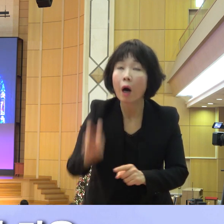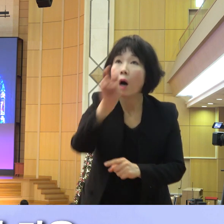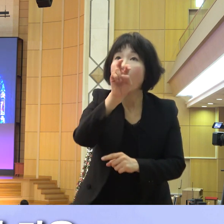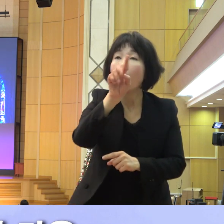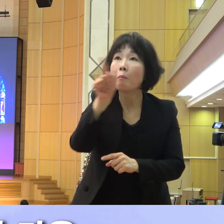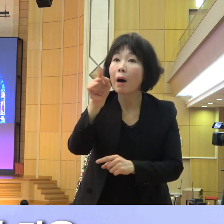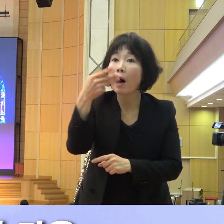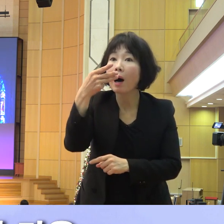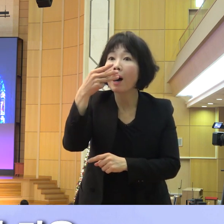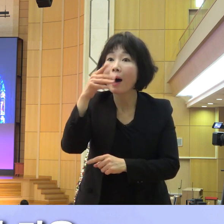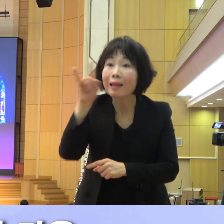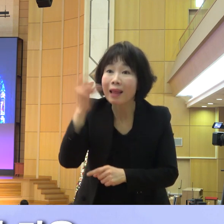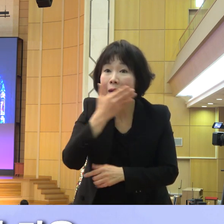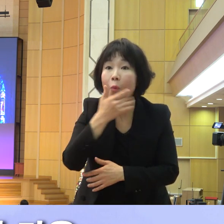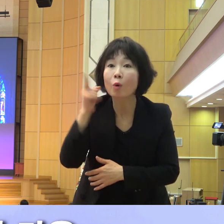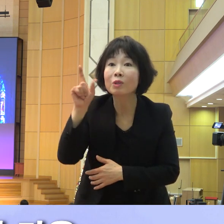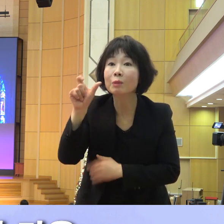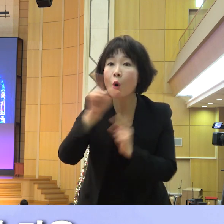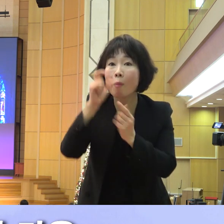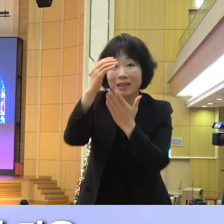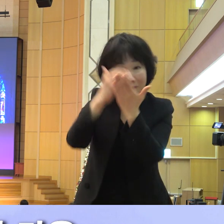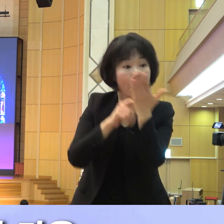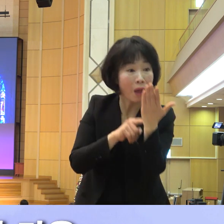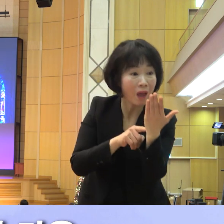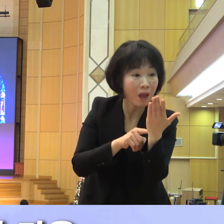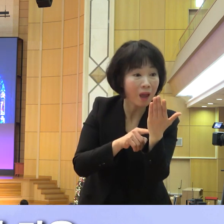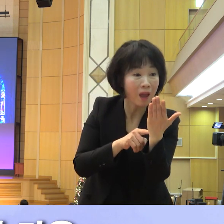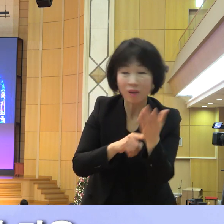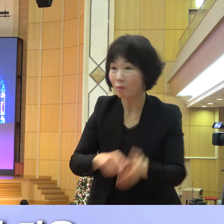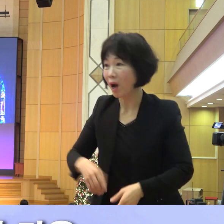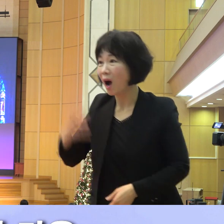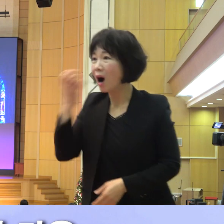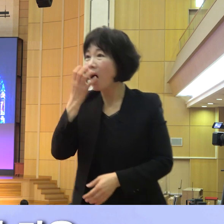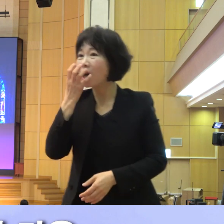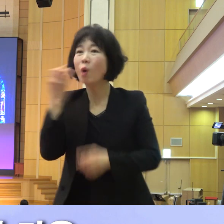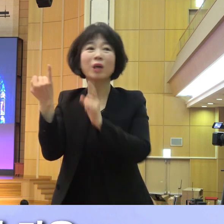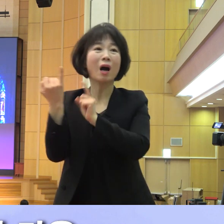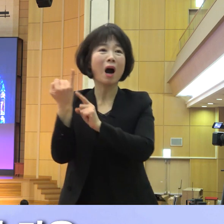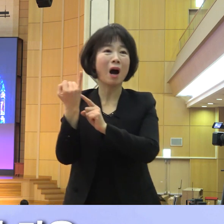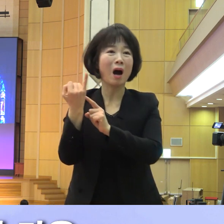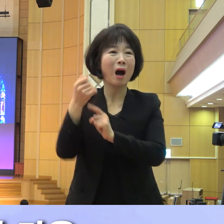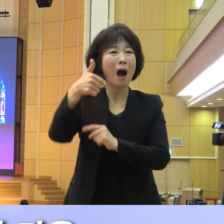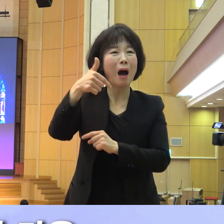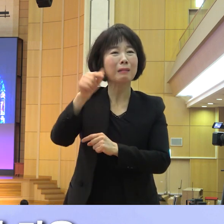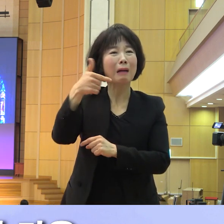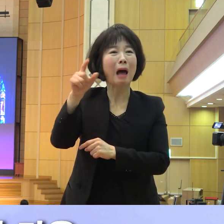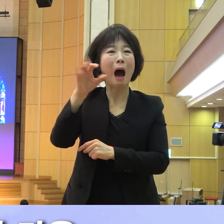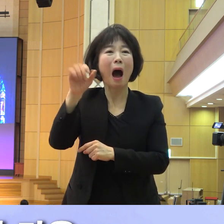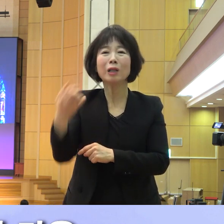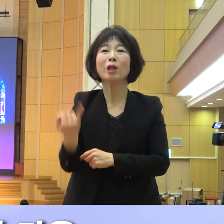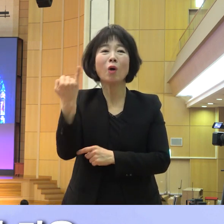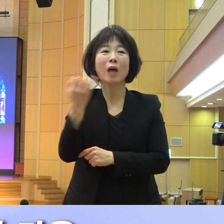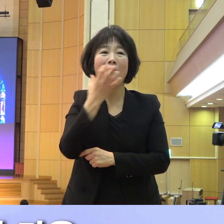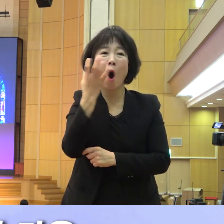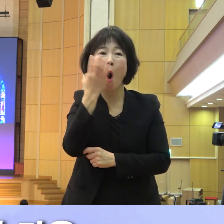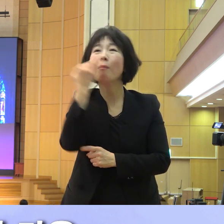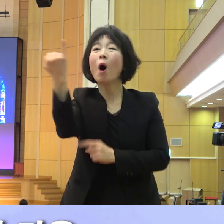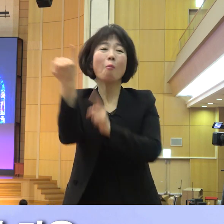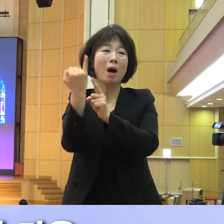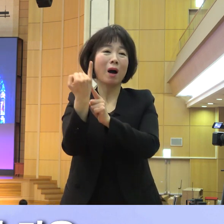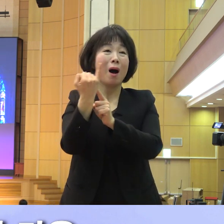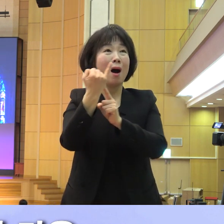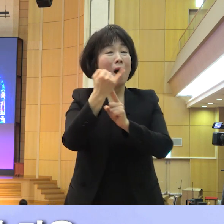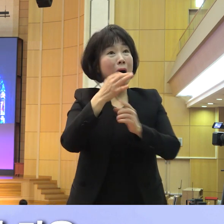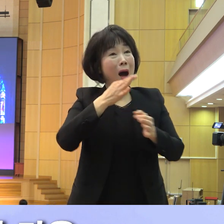마태복음 15장 22절부터인데 가나안 여자가 예수님을 부르면서 다윗의 자손